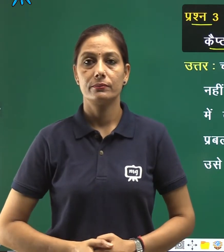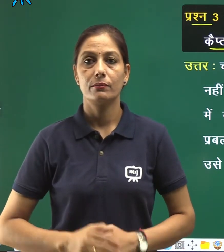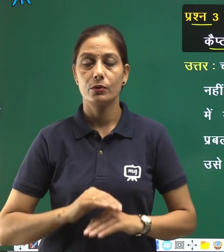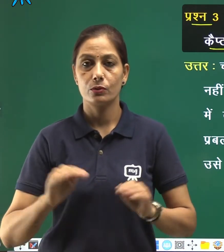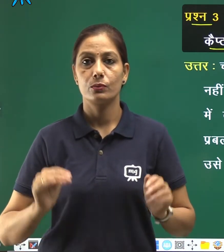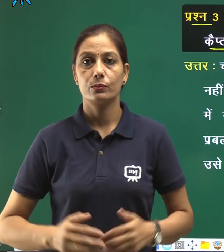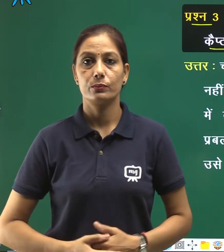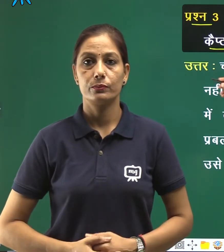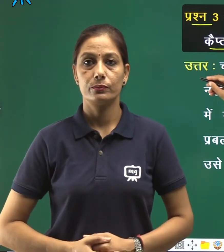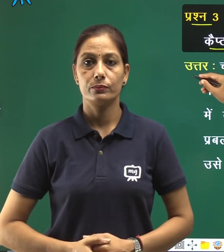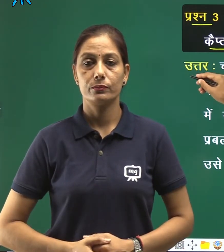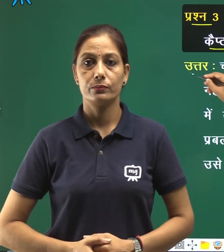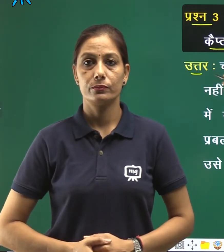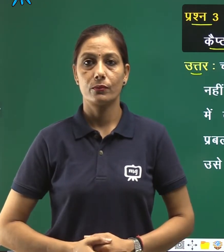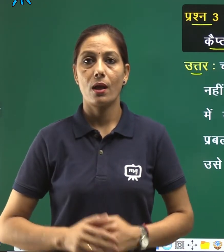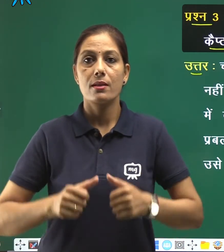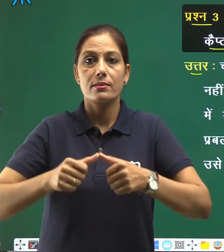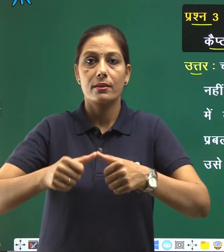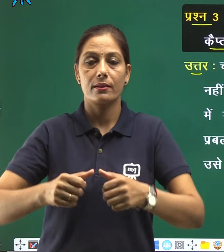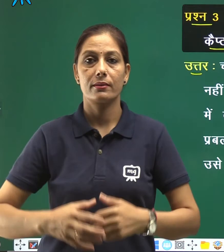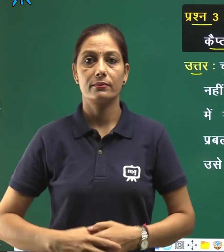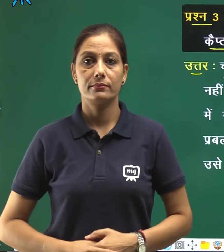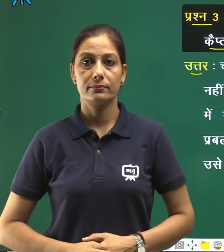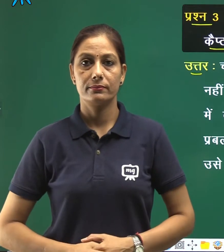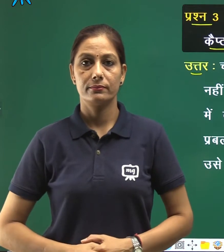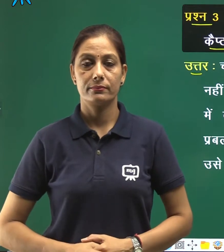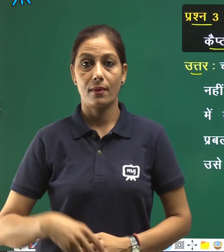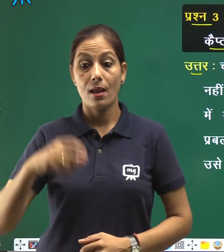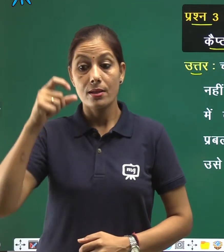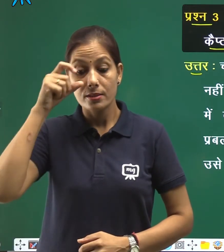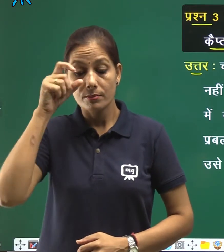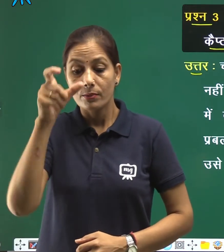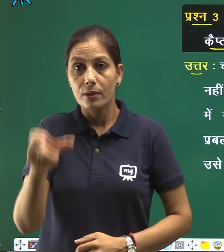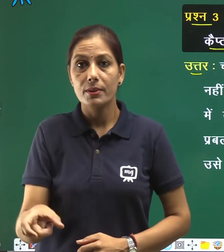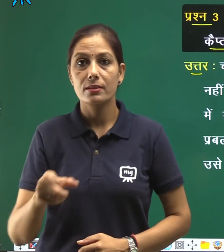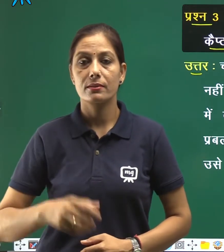बच्चों, उत्तर है चश्मे वाला